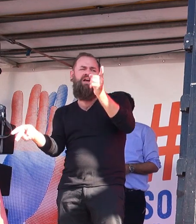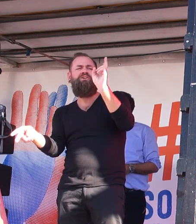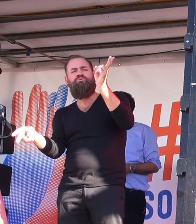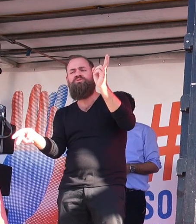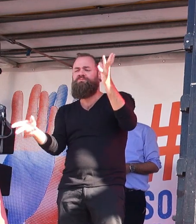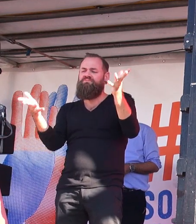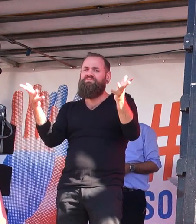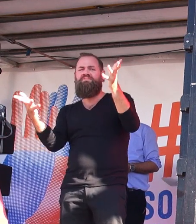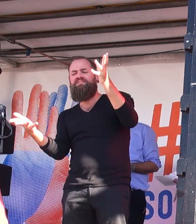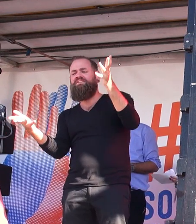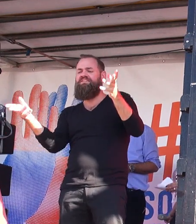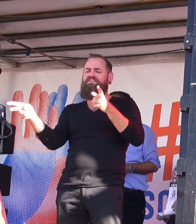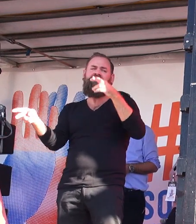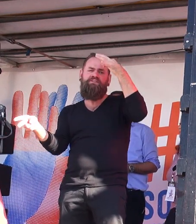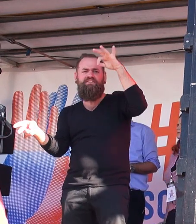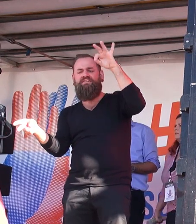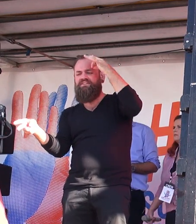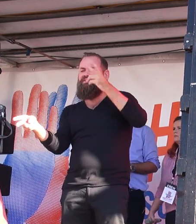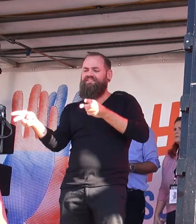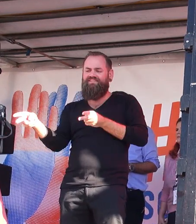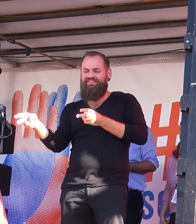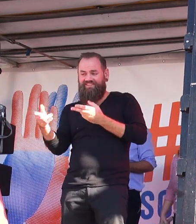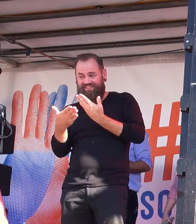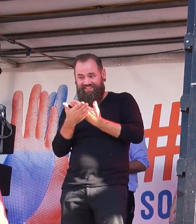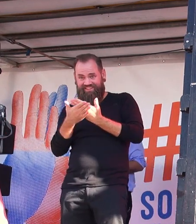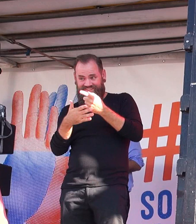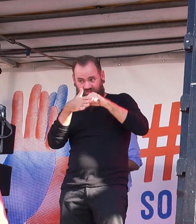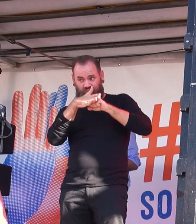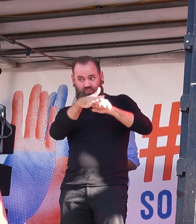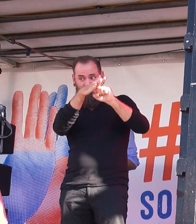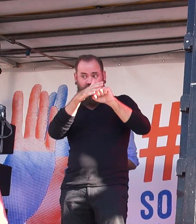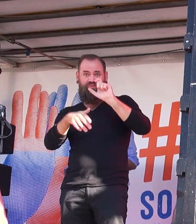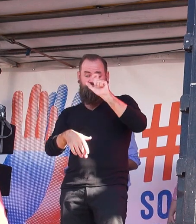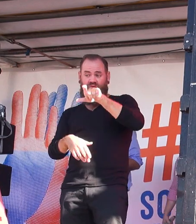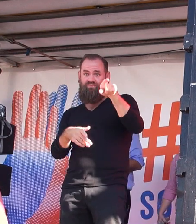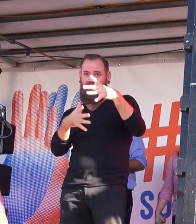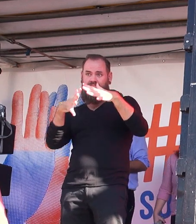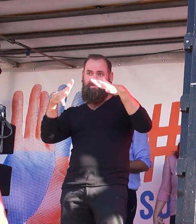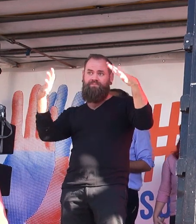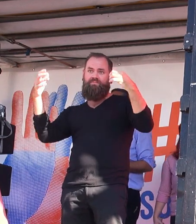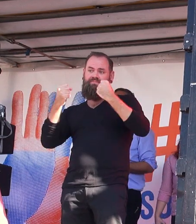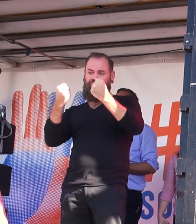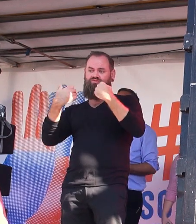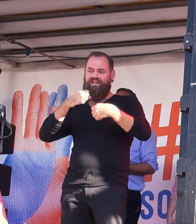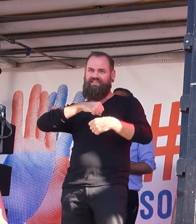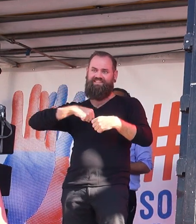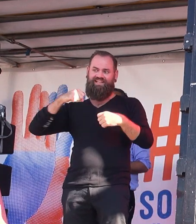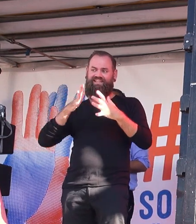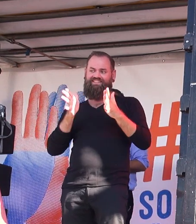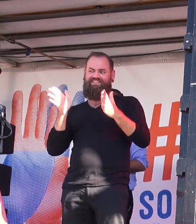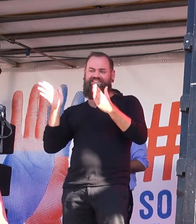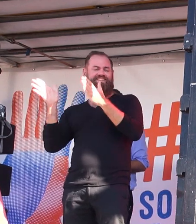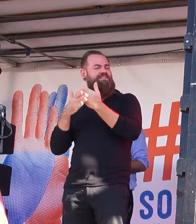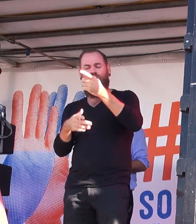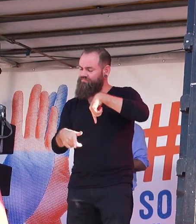die diese Hetzer und Hasser dann immer wieder stärker machen in unserem Land. Deshalb müssen wir hier auf die Straße gehen. Deshalb müssen wir als